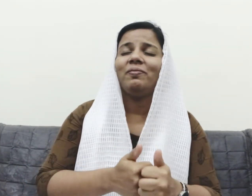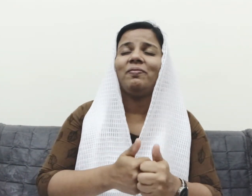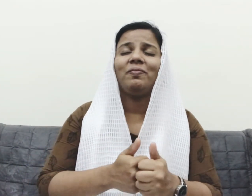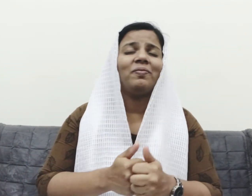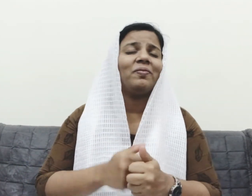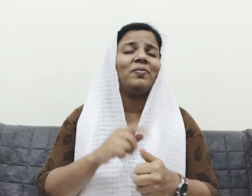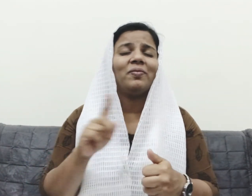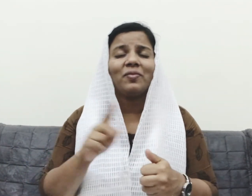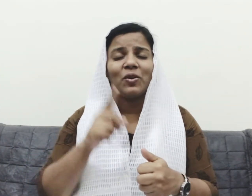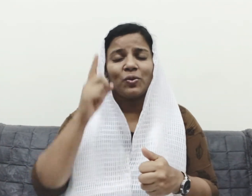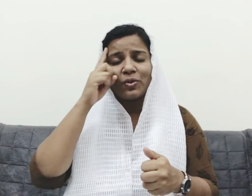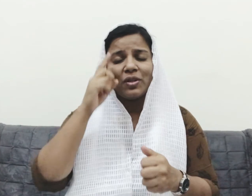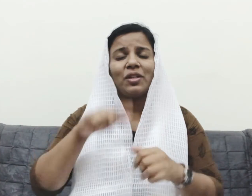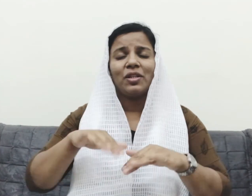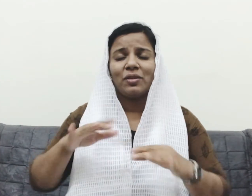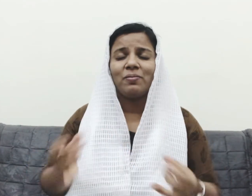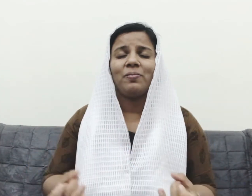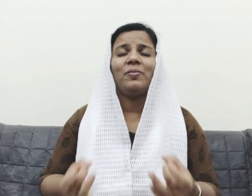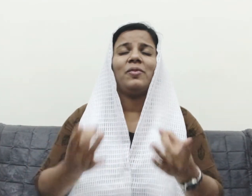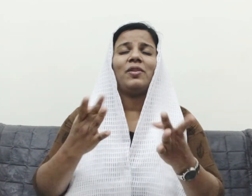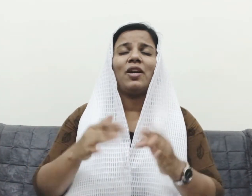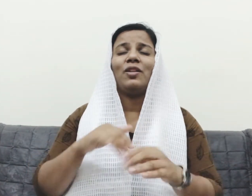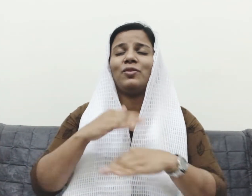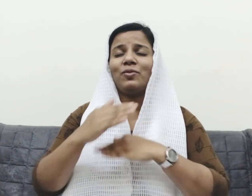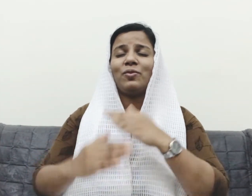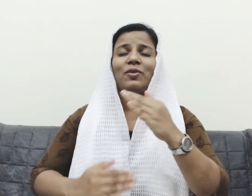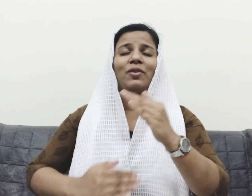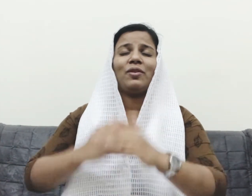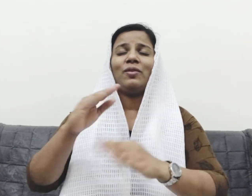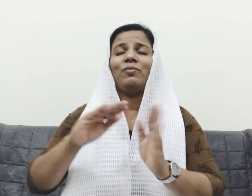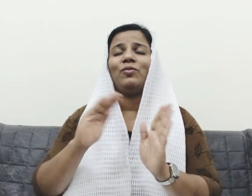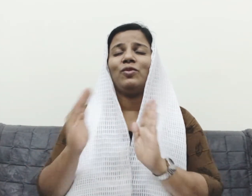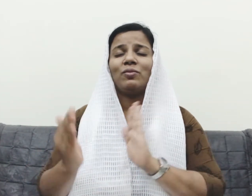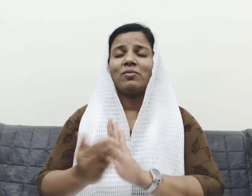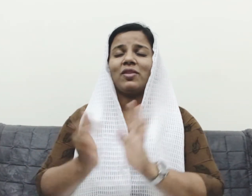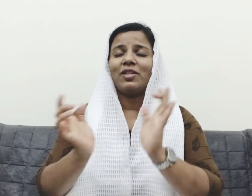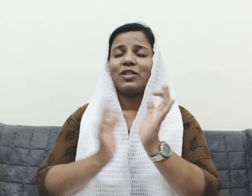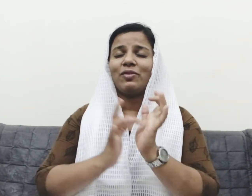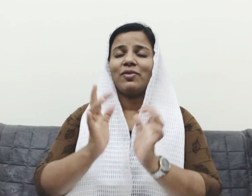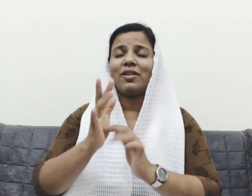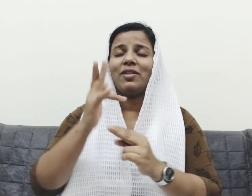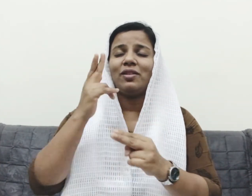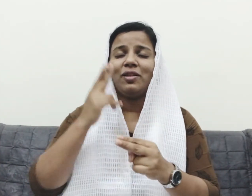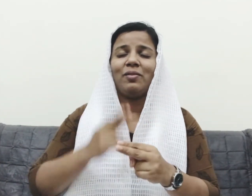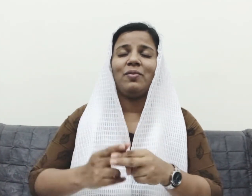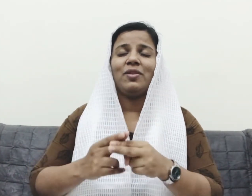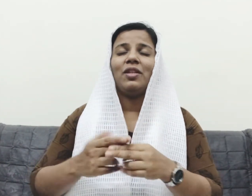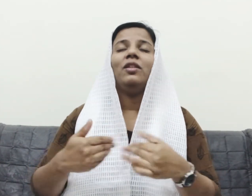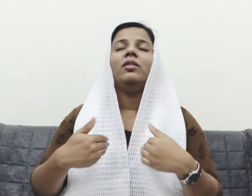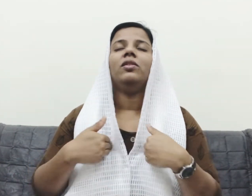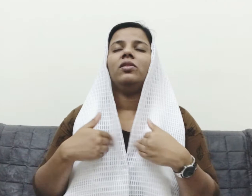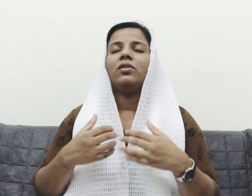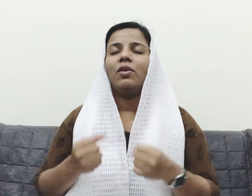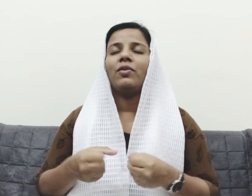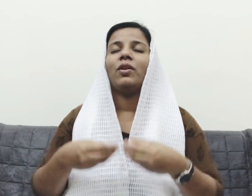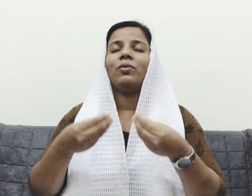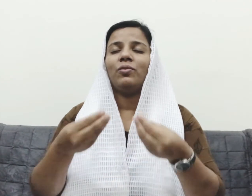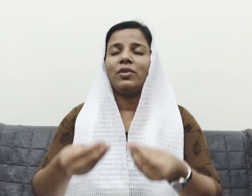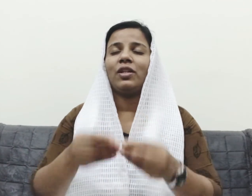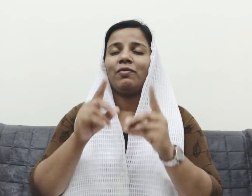ബുദ്ധിമുട്ടുകൾ അനുഭവിക്കുന്നവർ ഇന്ന് പകൽക്കാലം സ്വർഗത്തിനും ഭൂമിക്കും നാഥനായ യേശു ക്രിസ്തുവിൻ്റെ നാമത്തിൽ സൗഖ്യമാകട്ടെ. ഹാലലൂയ